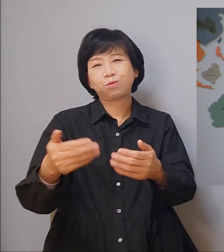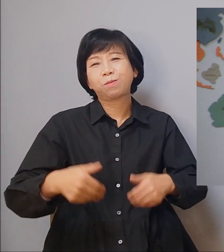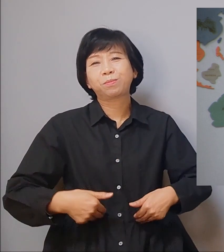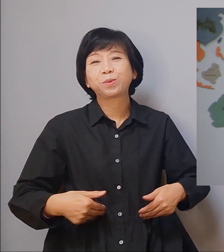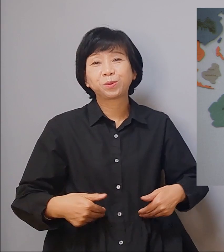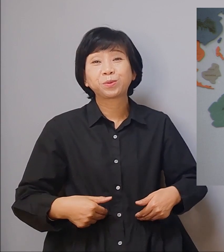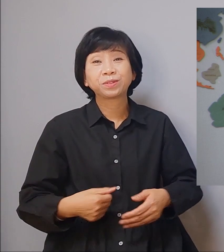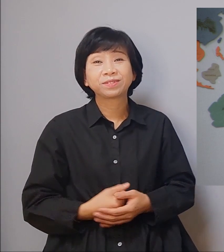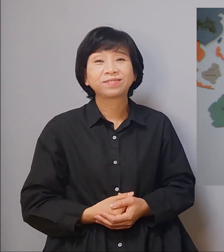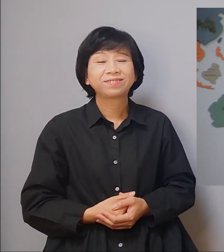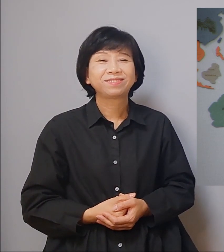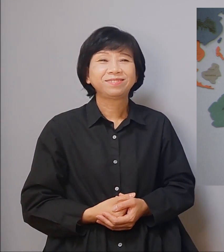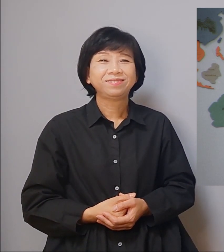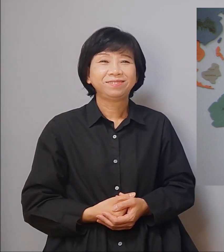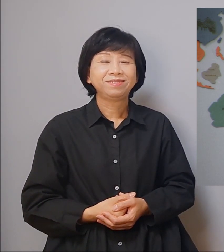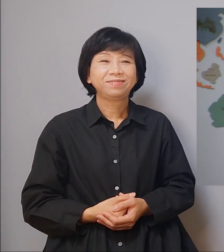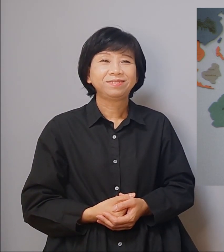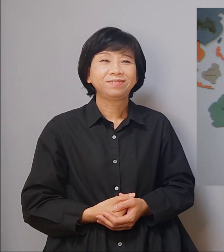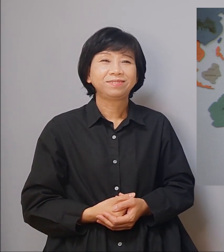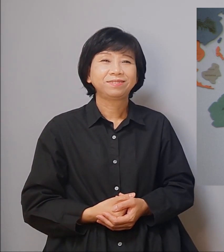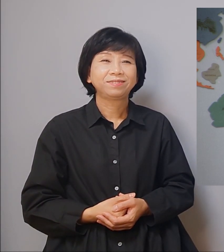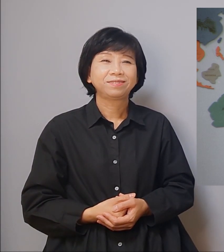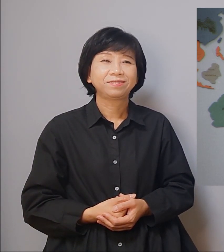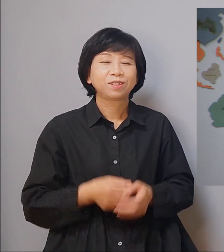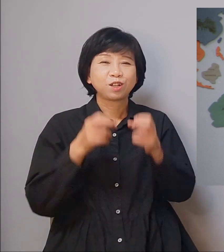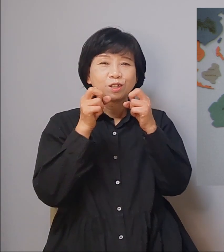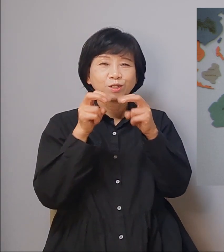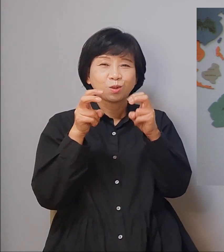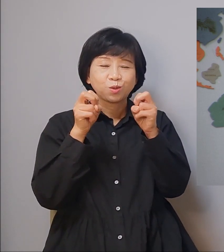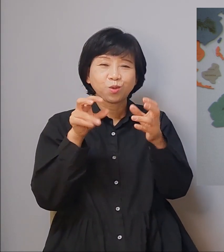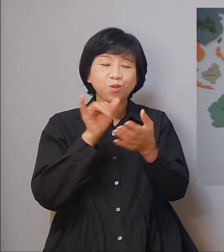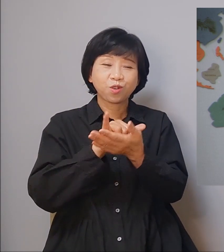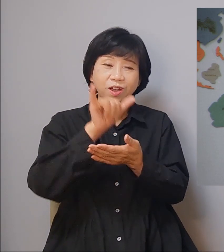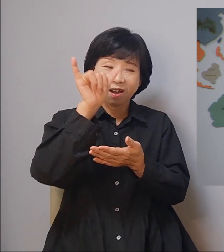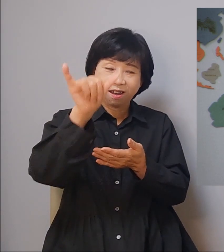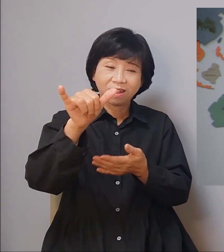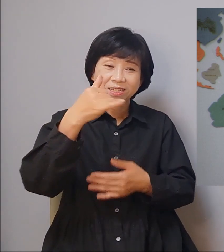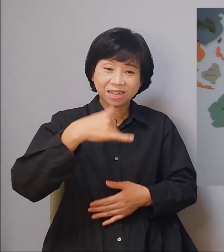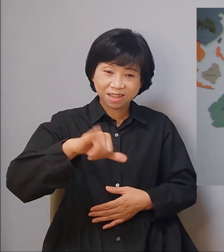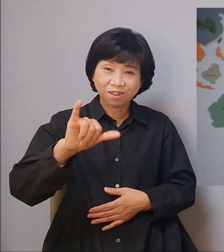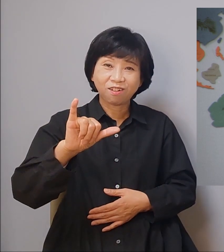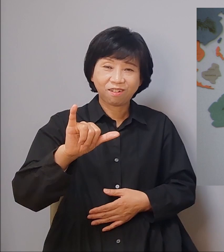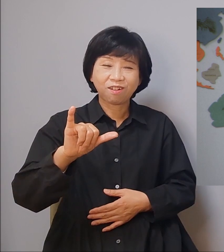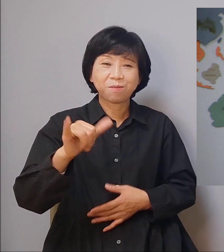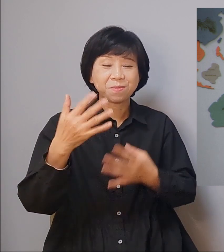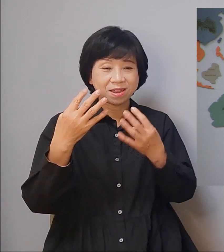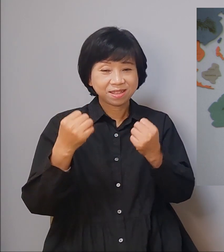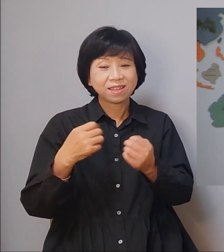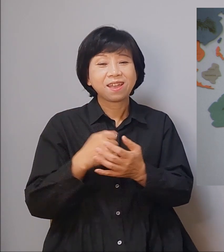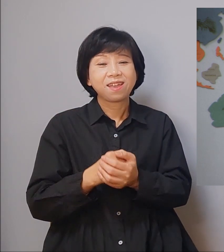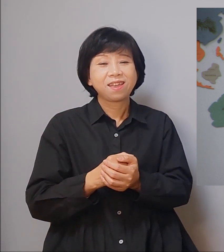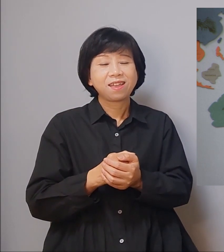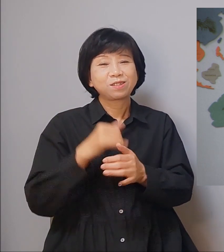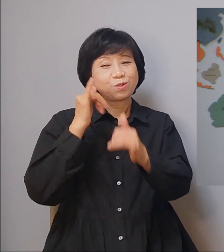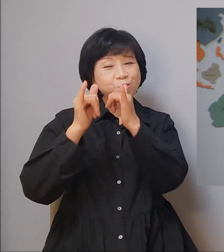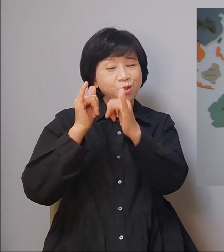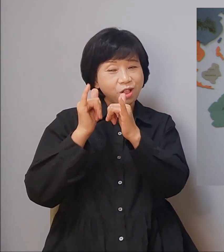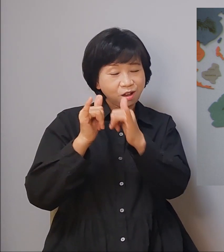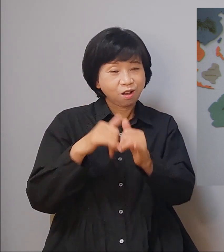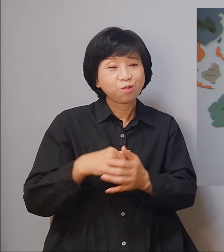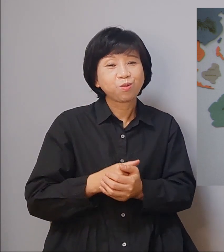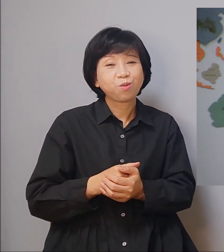우리 성도님들 자녀분들이 여러 분 계신데 제가 이제 이메일을 통해서 이렇게 연락은 가도